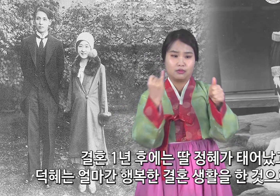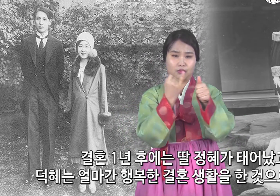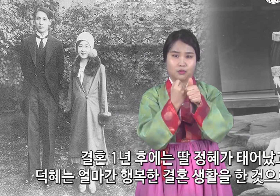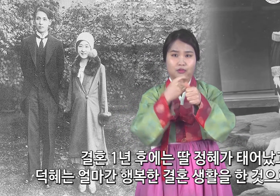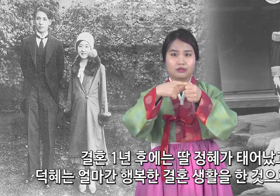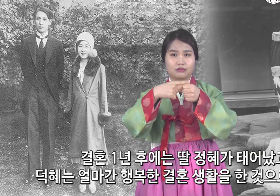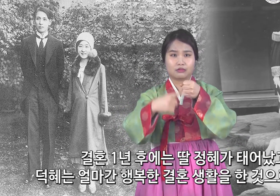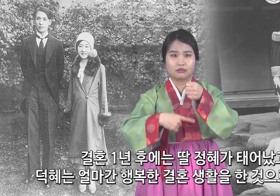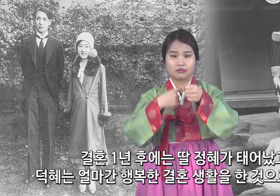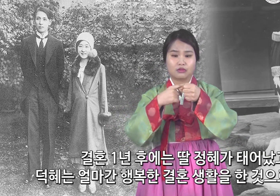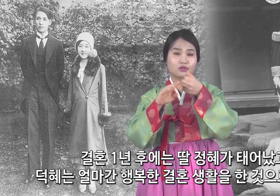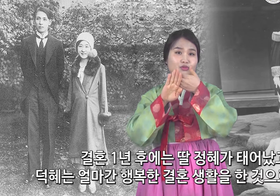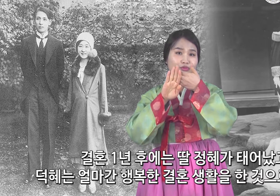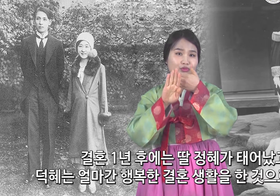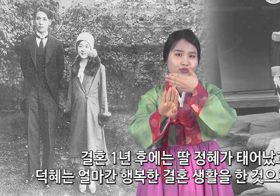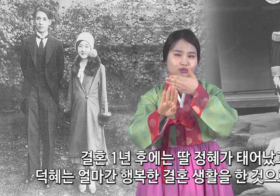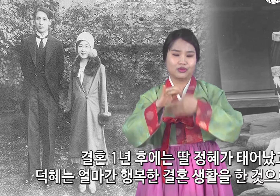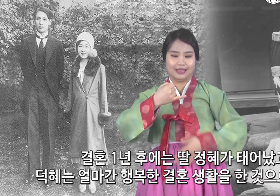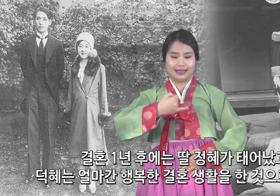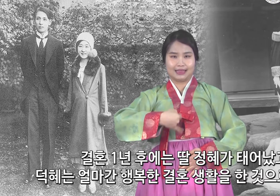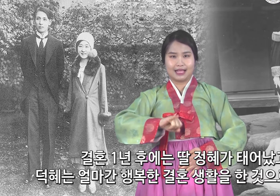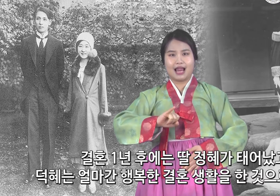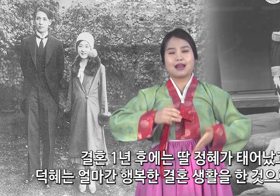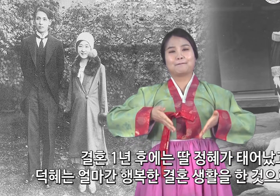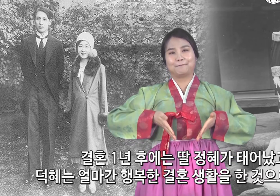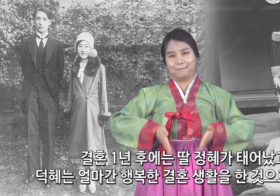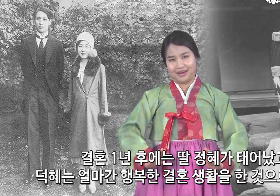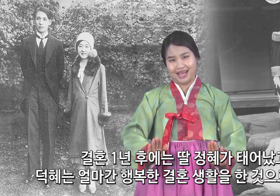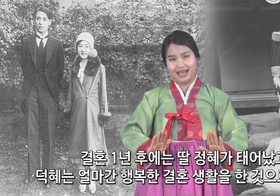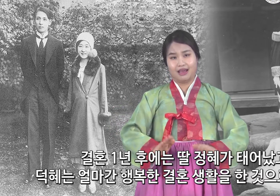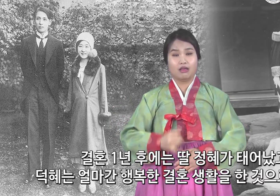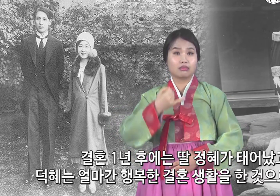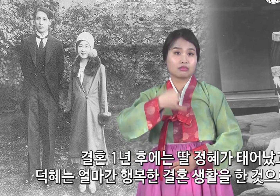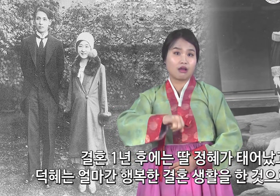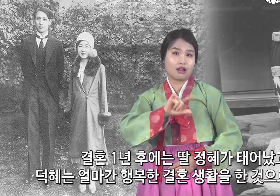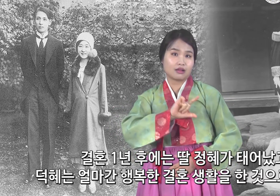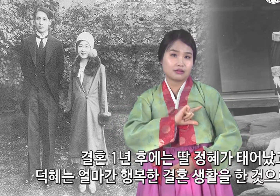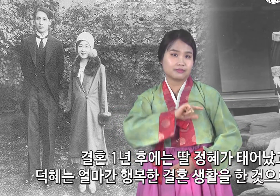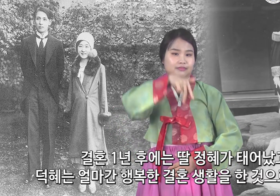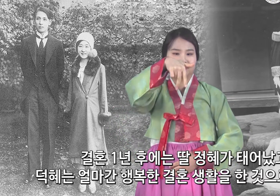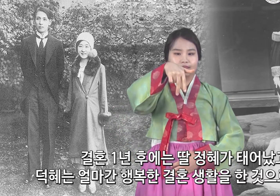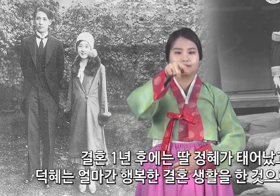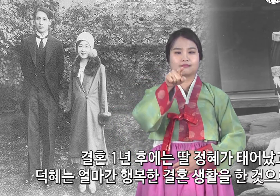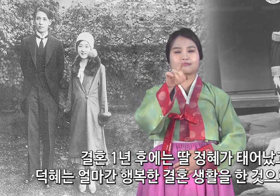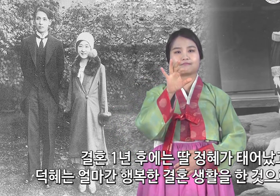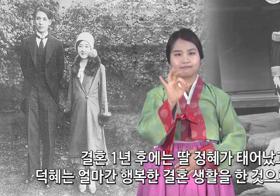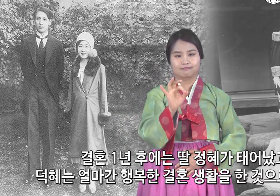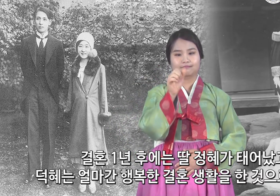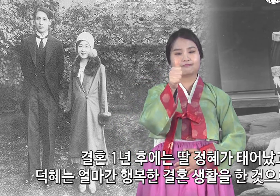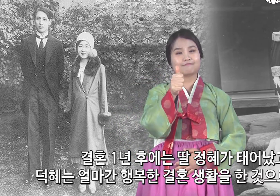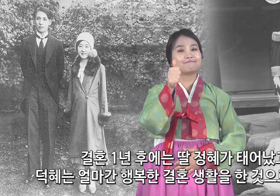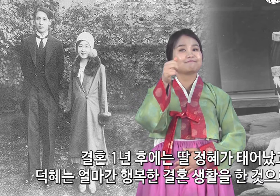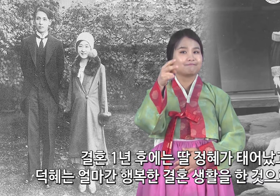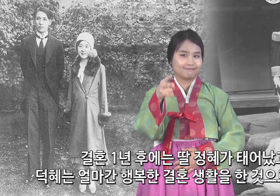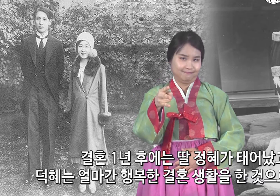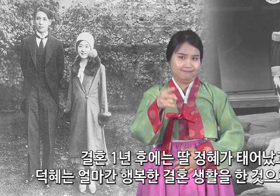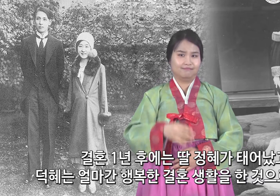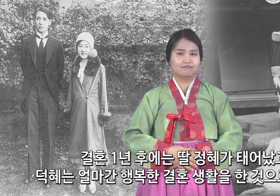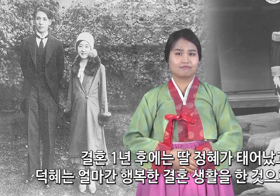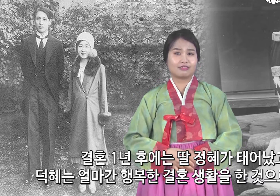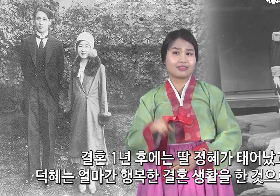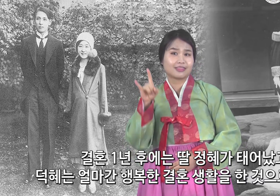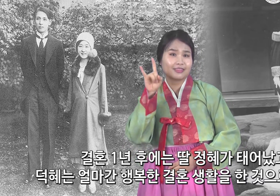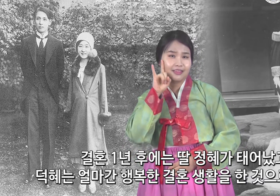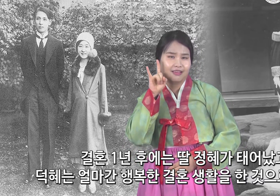결혼 1년 후에는 딸 정혜가 태어났고 덕혜는 얼마간 행복한 결혼 생활을 한 것으로 보인다.